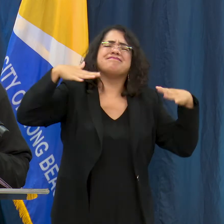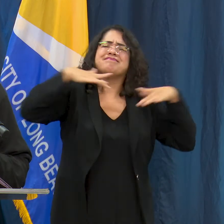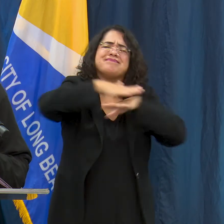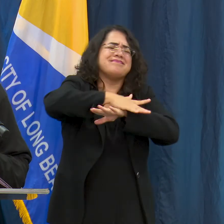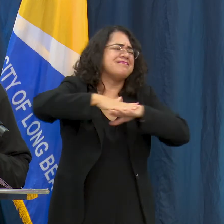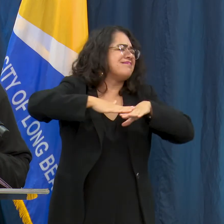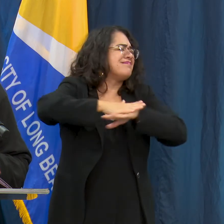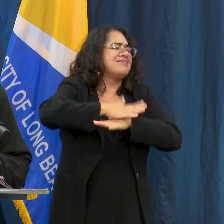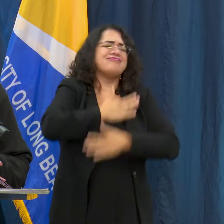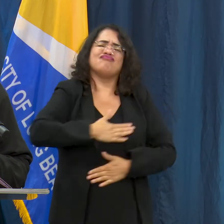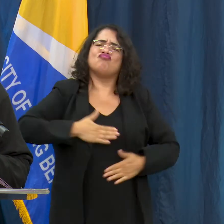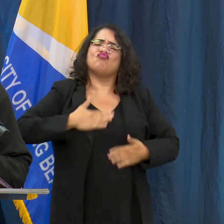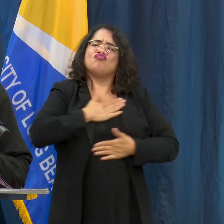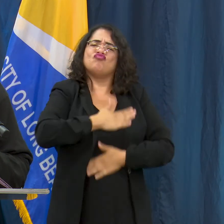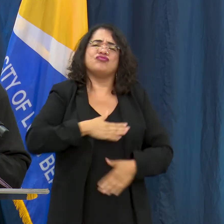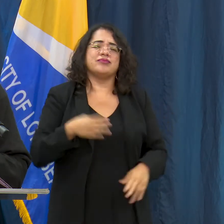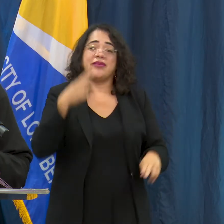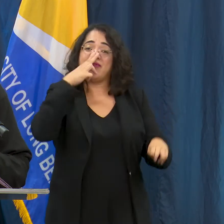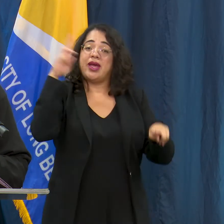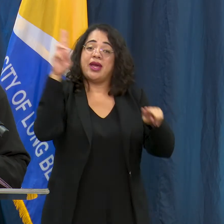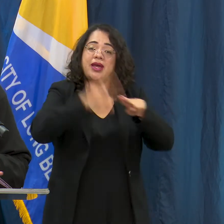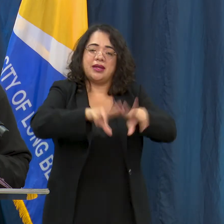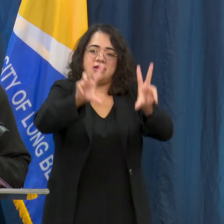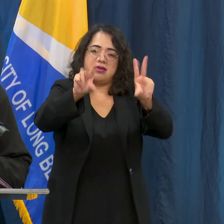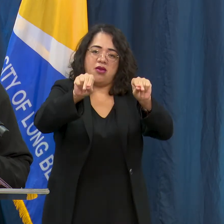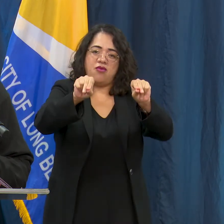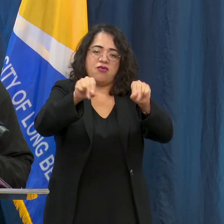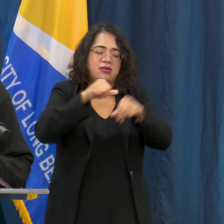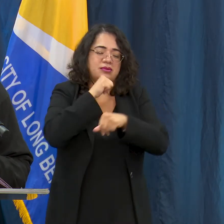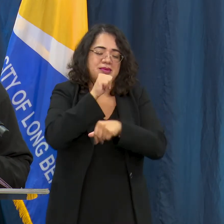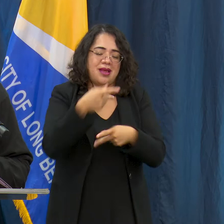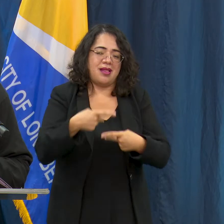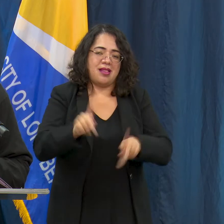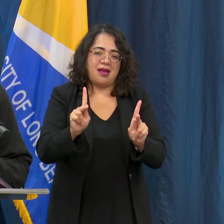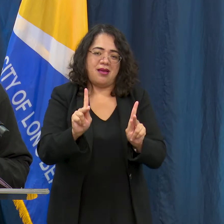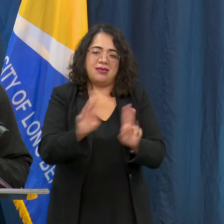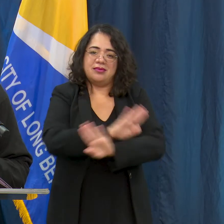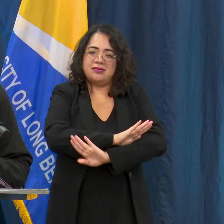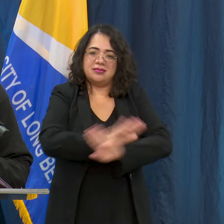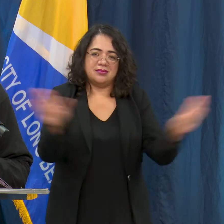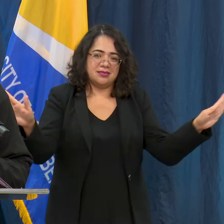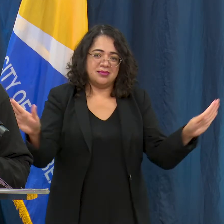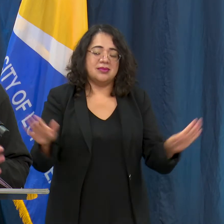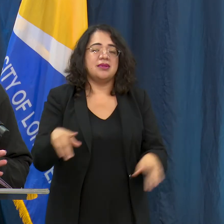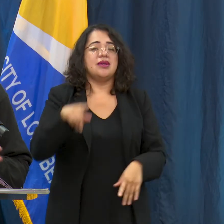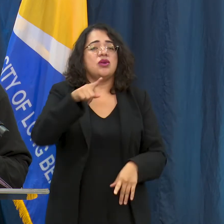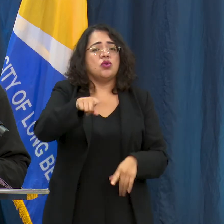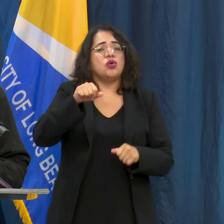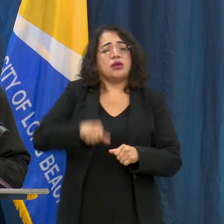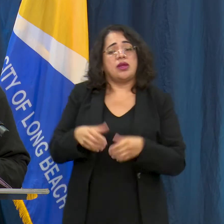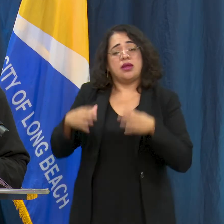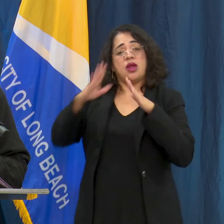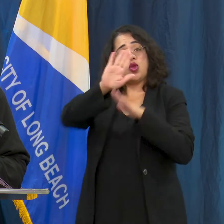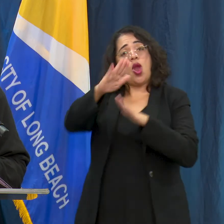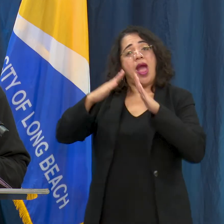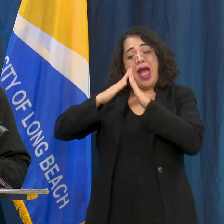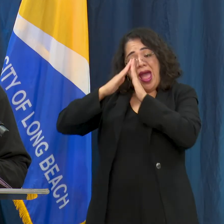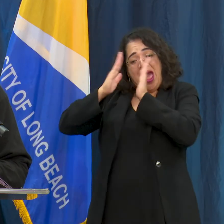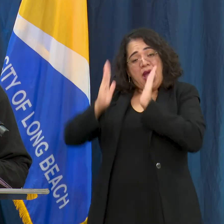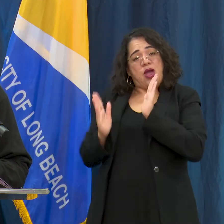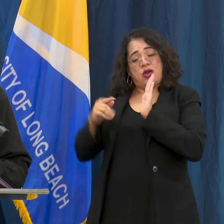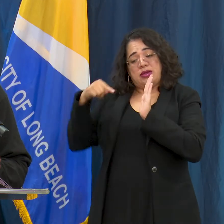en grupos grandes, especialmente cuando no viven en el mismo hogar. Con eso, al caso que el 4 de julio